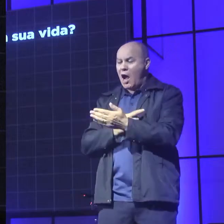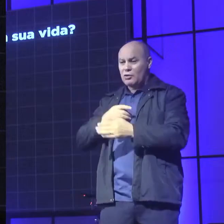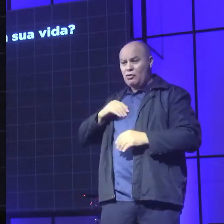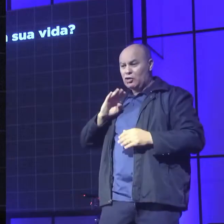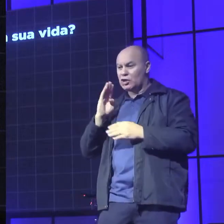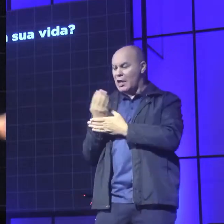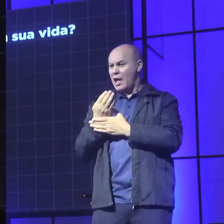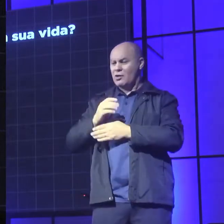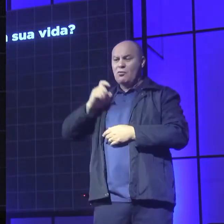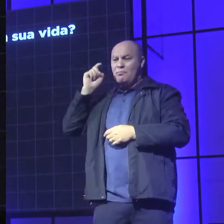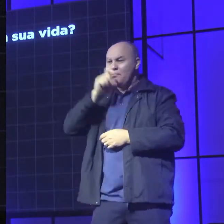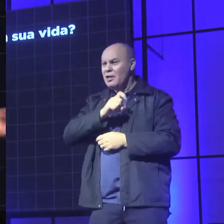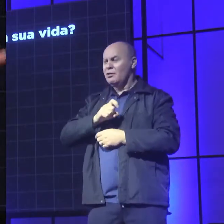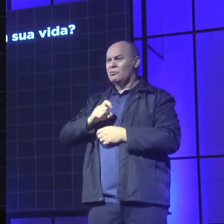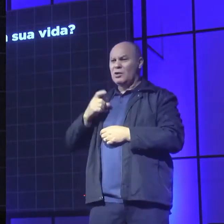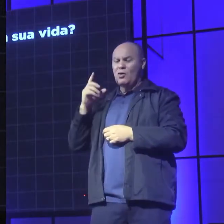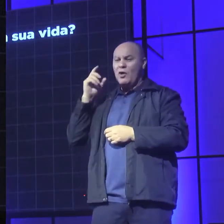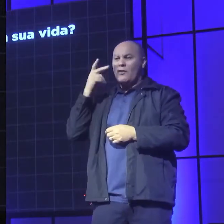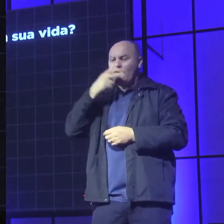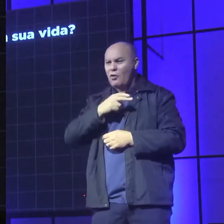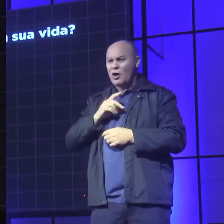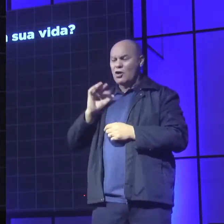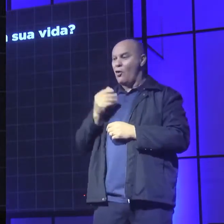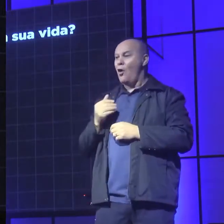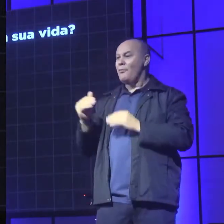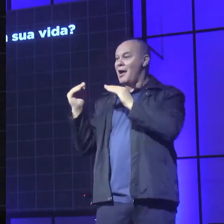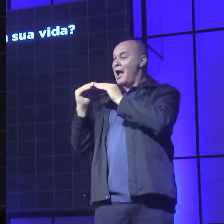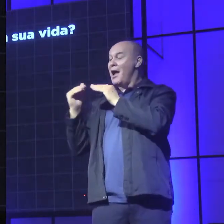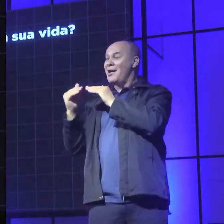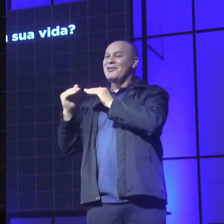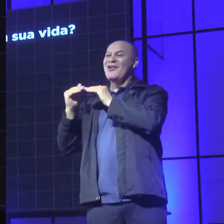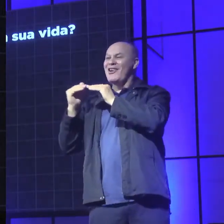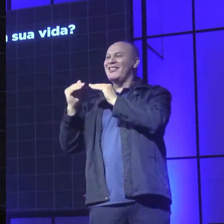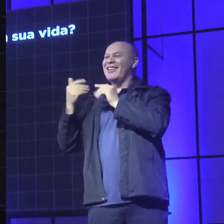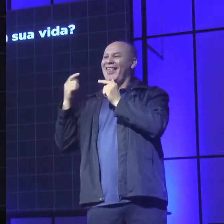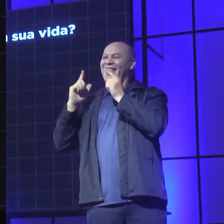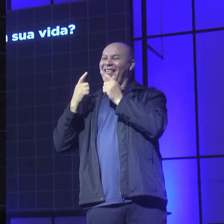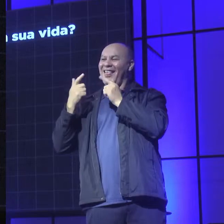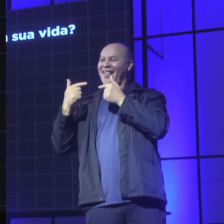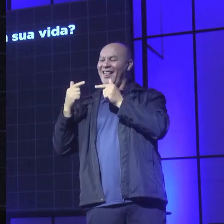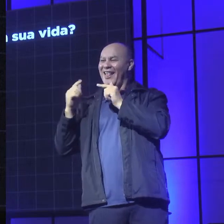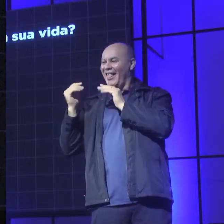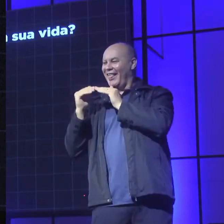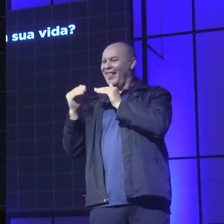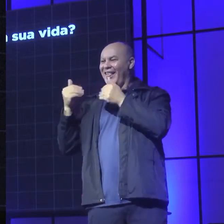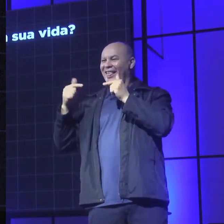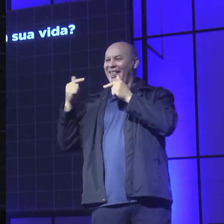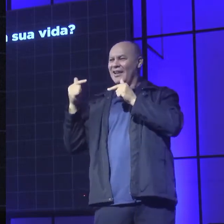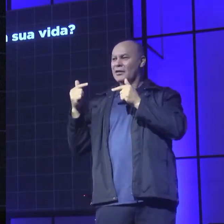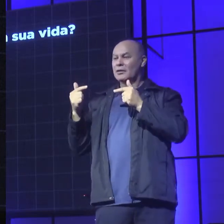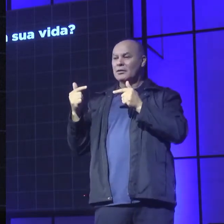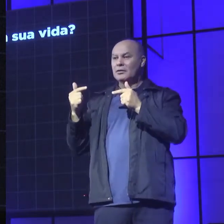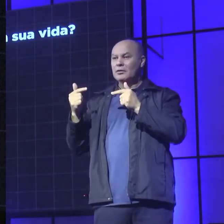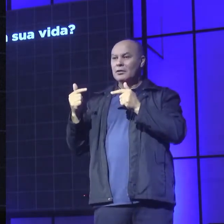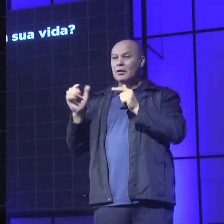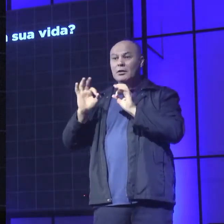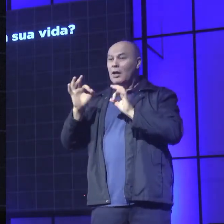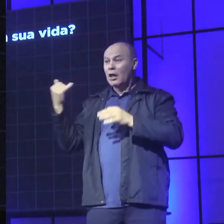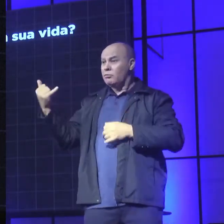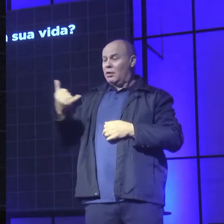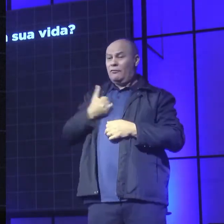você se jogar da ponte, tudo bem. Se não se jogar da ponte, tudo bem. Pessoas que não estão aí. Pessoas que não se posicionam.